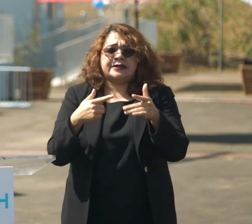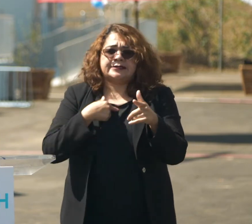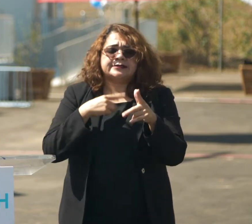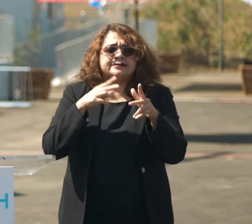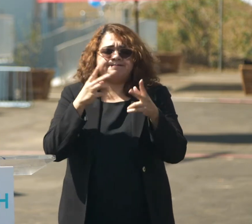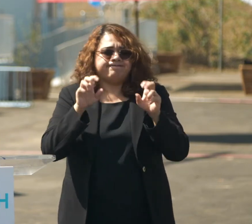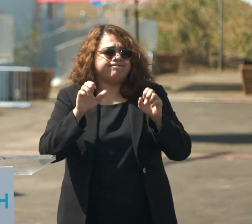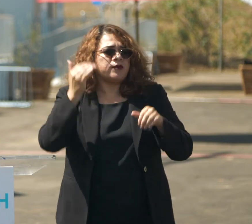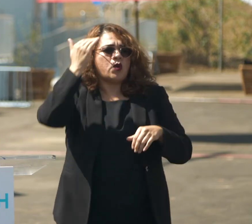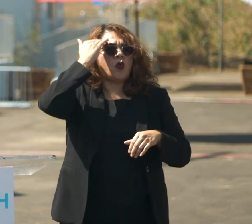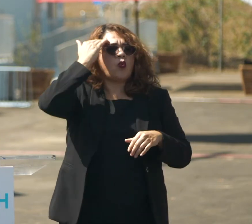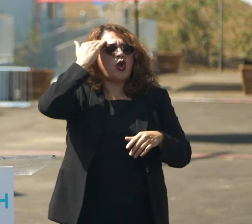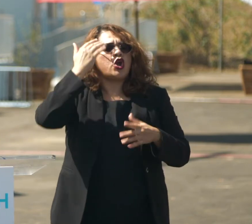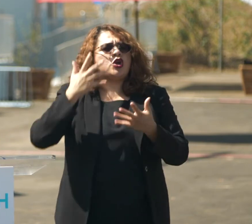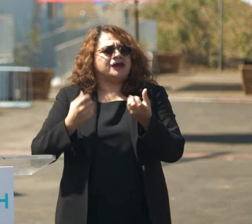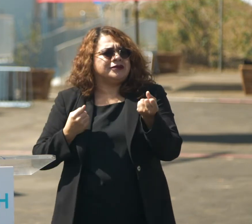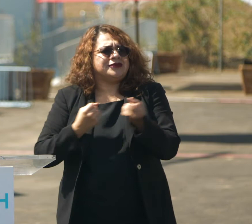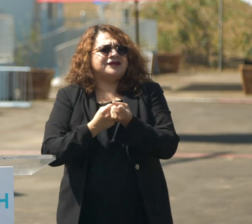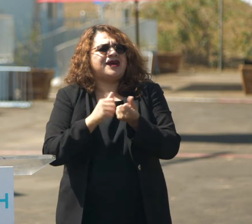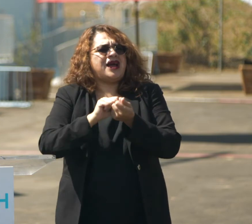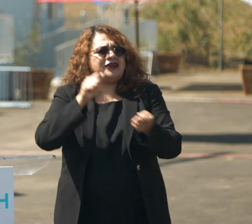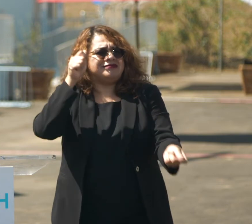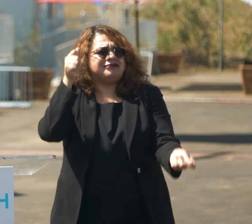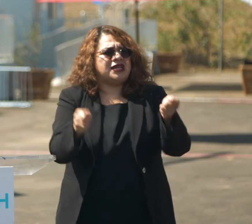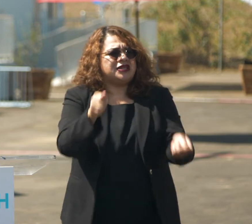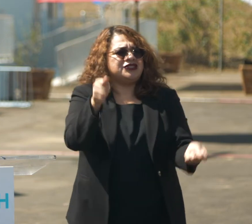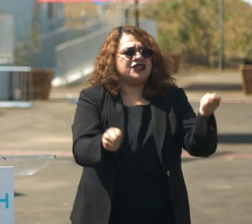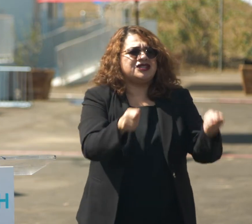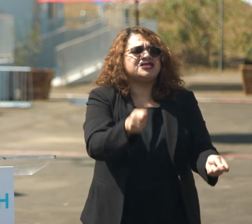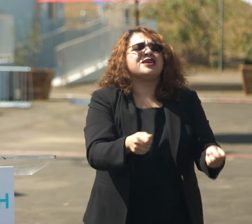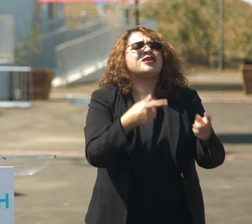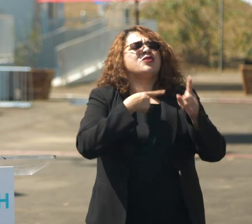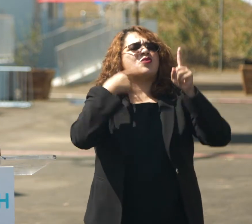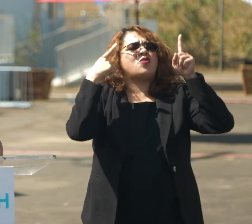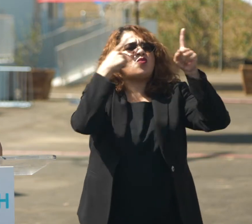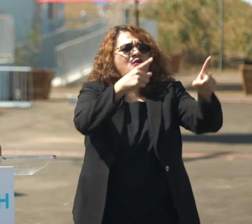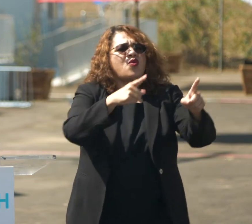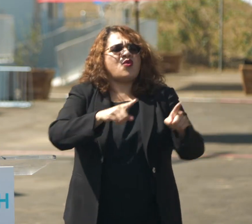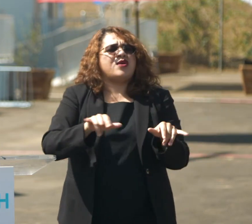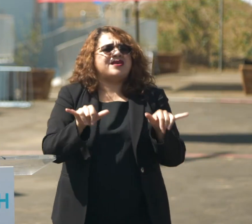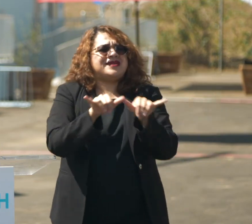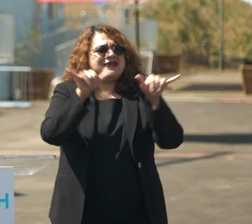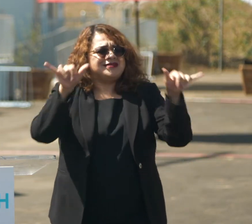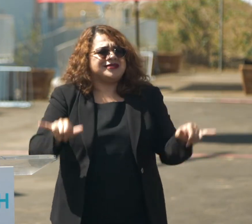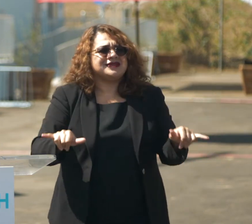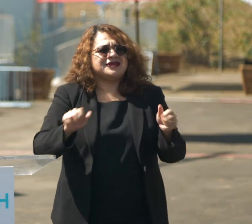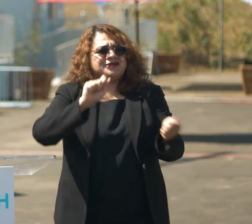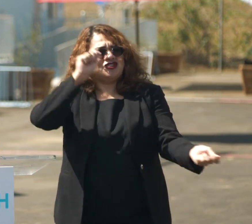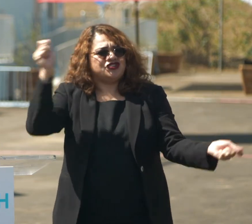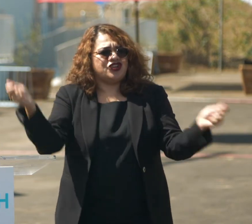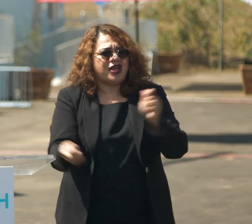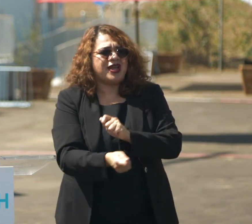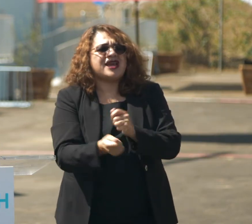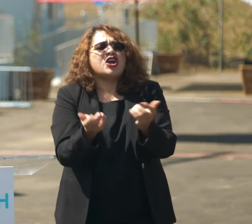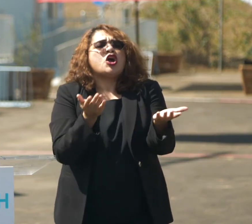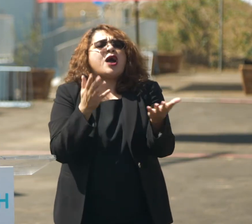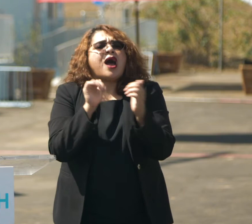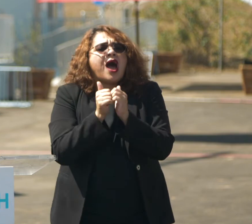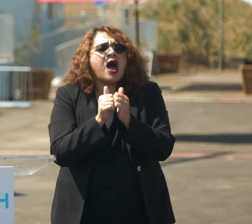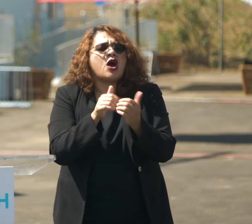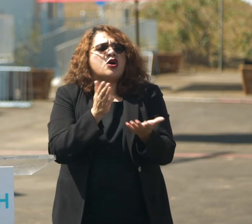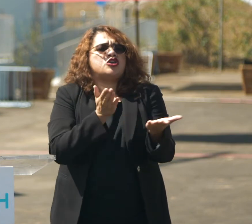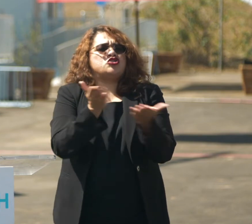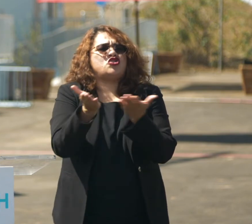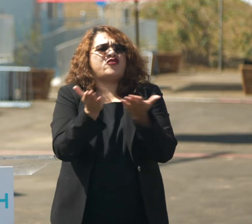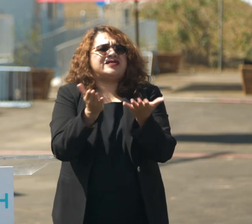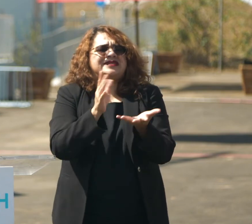suceda. A través del modelo de sistema de continuo de la ciudad, sitios como el Centro de Servicios Múltiple y Century Villages